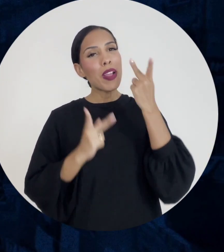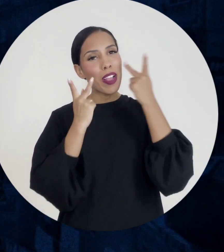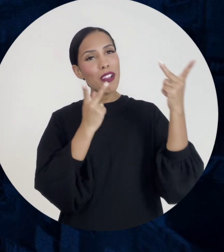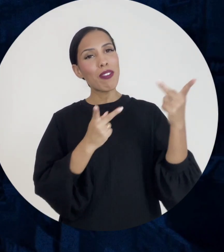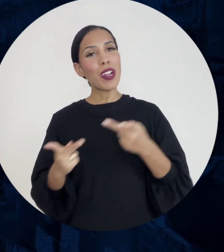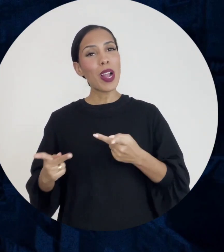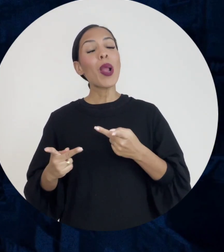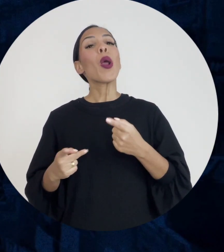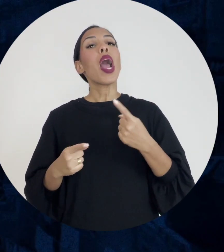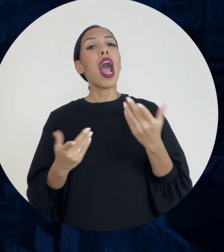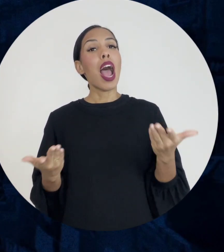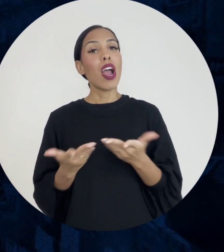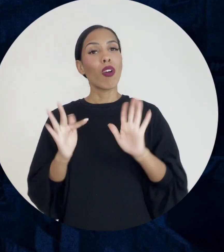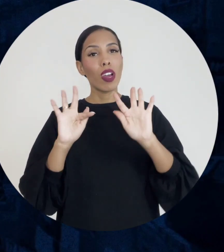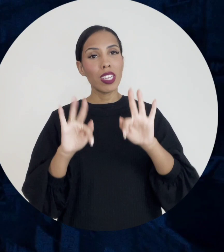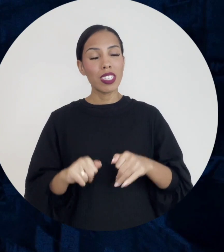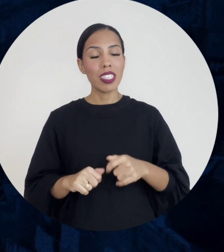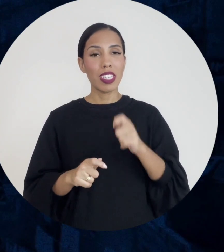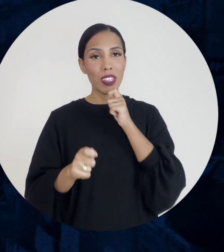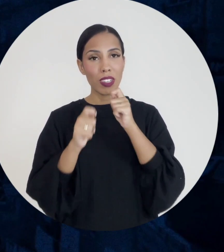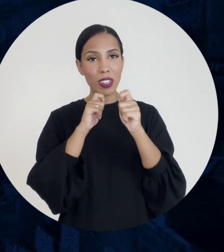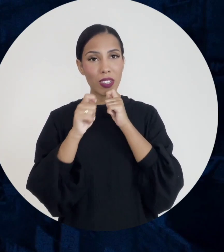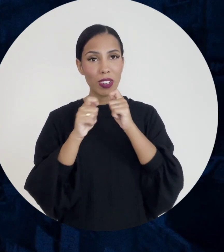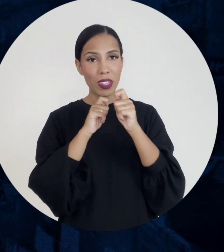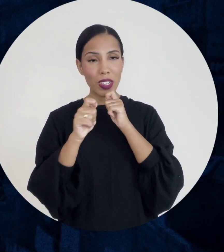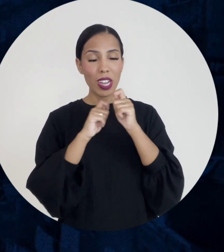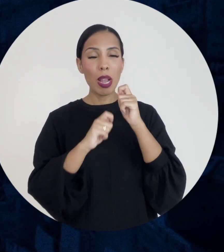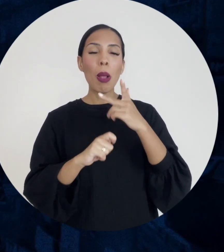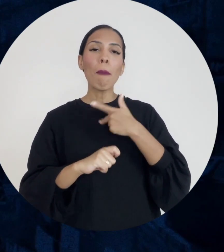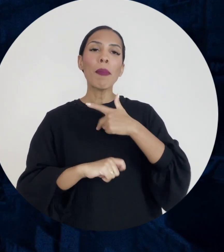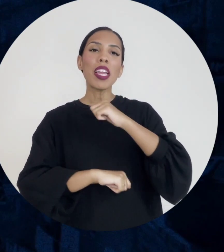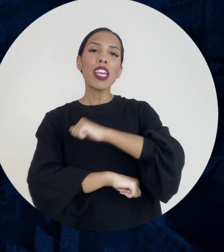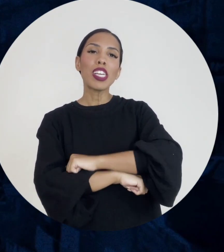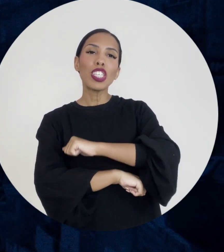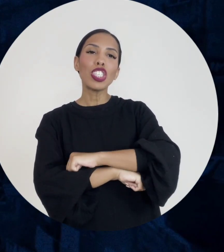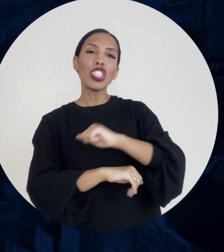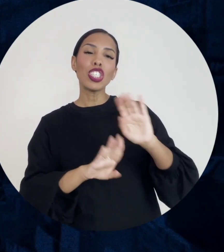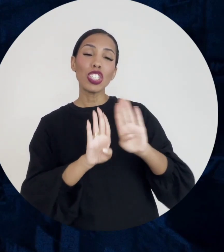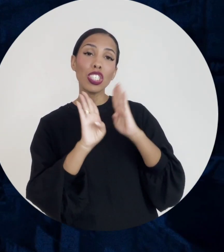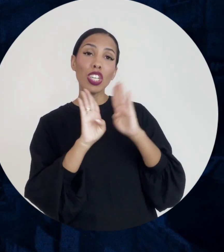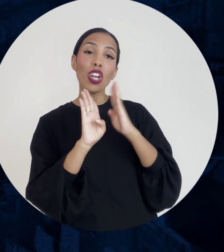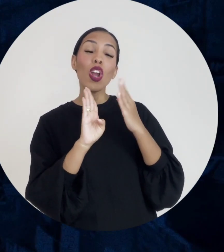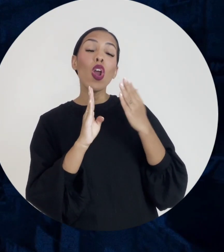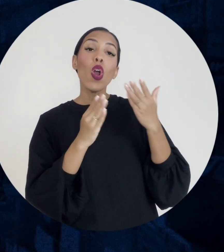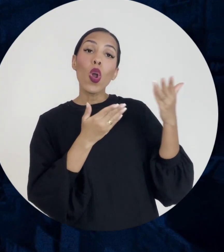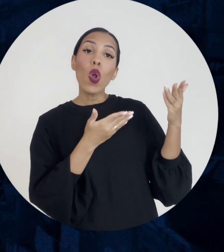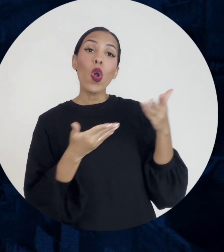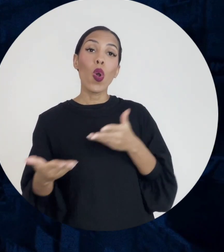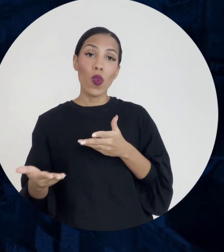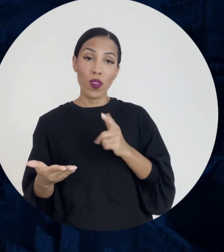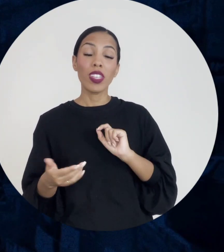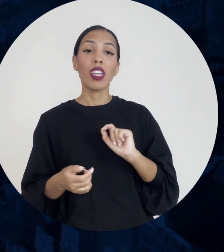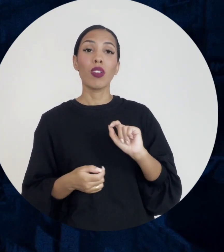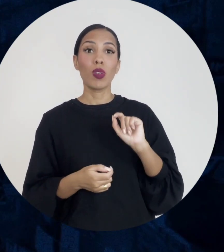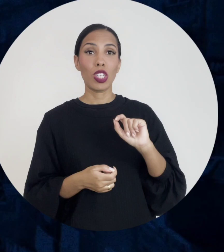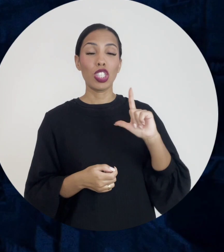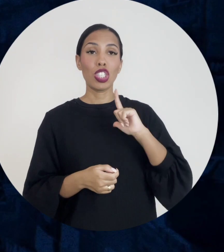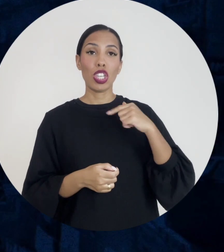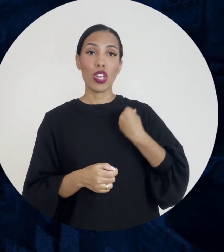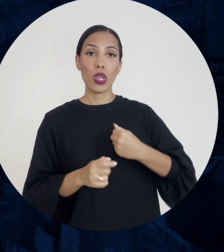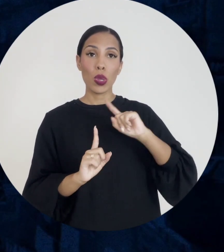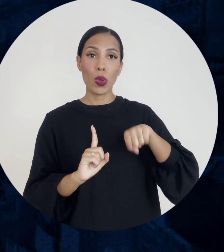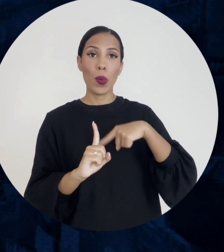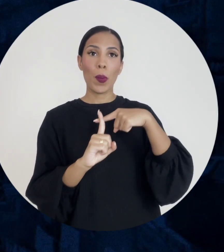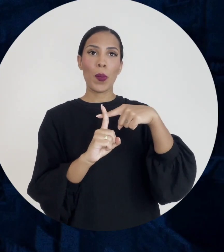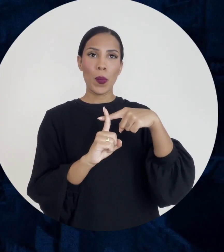bem-vindos. Vamos encerrar essa entrevista com o quadro da Minha Janela, em que a nossa convidada apresenta algum aspecto positivo